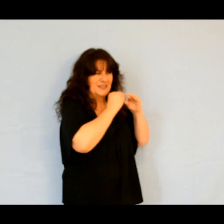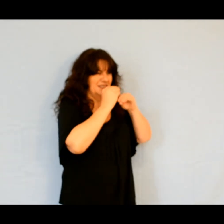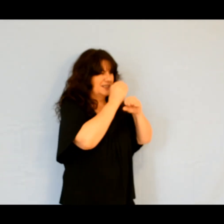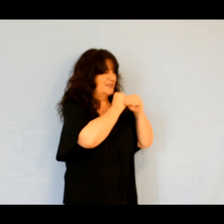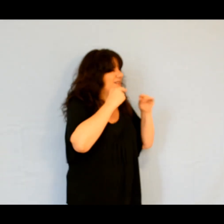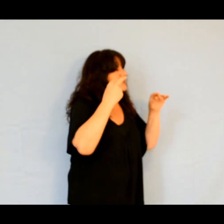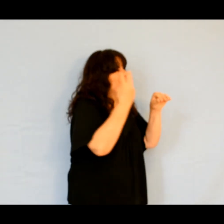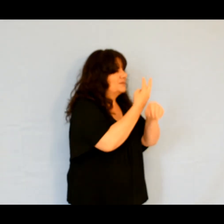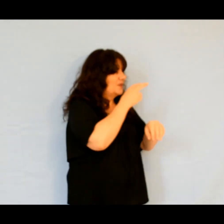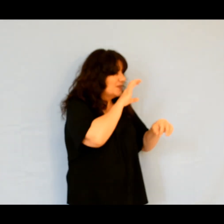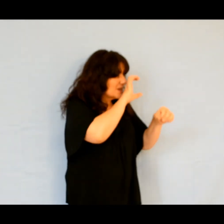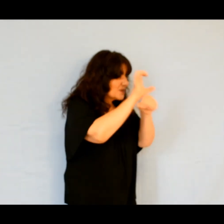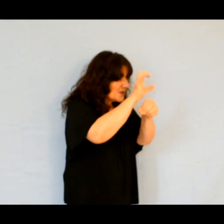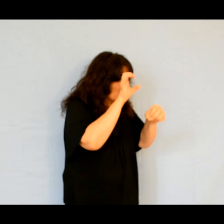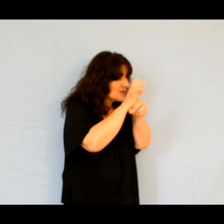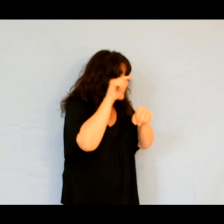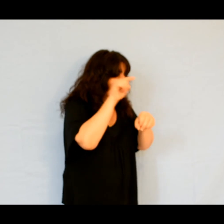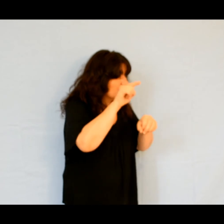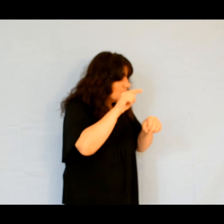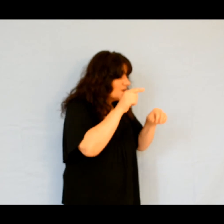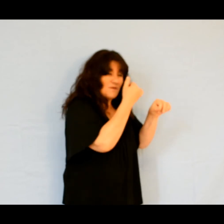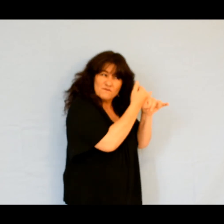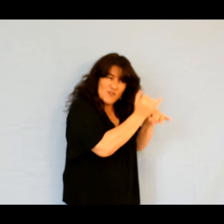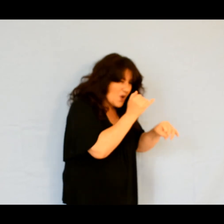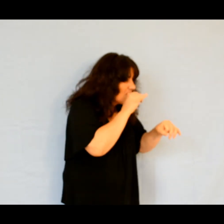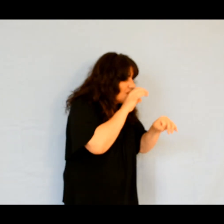mal contre vous à cause de moi.